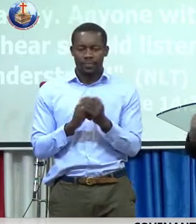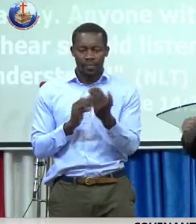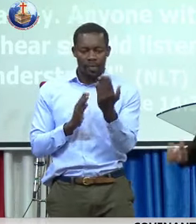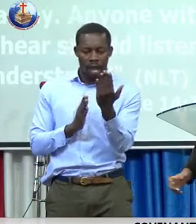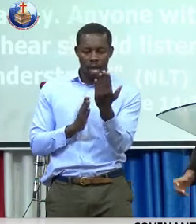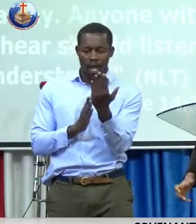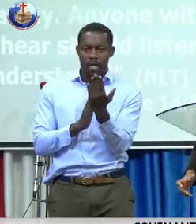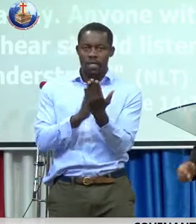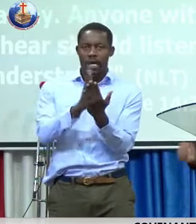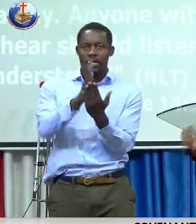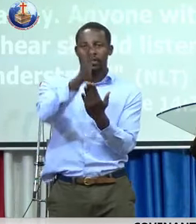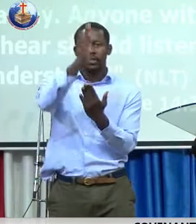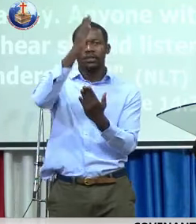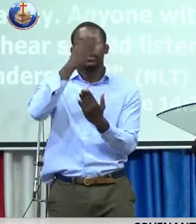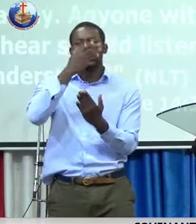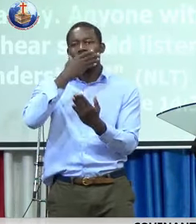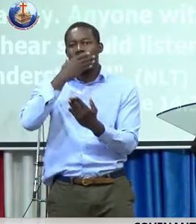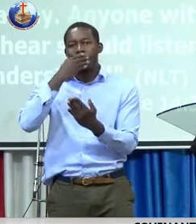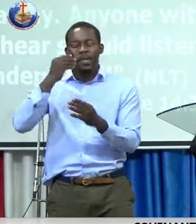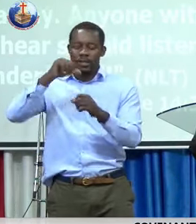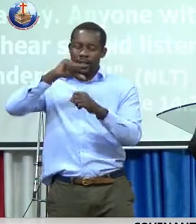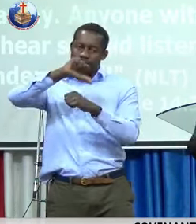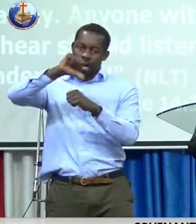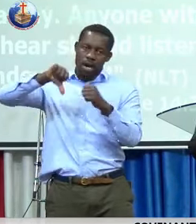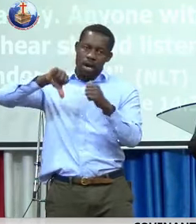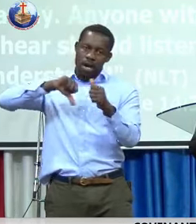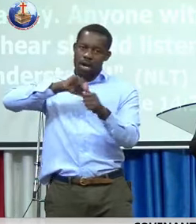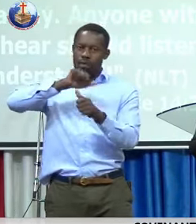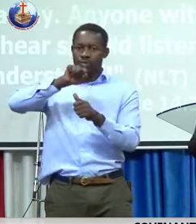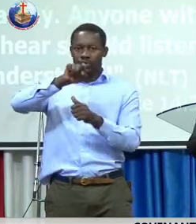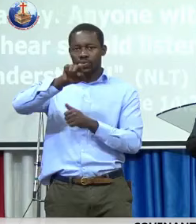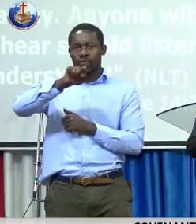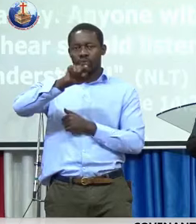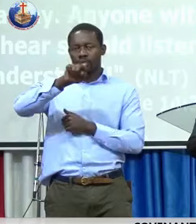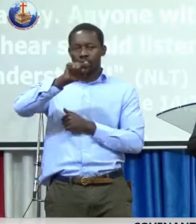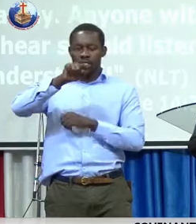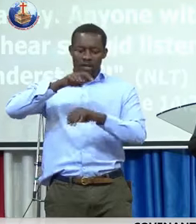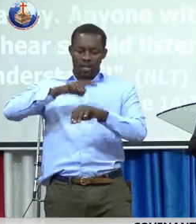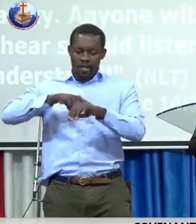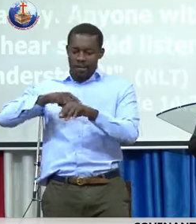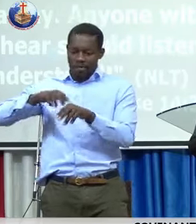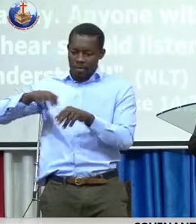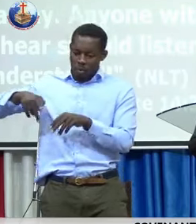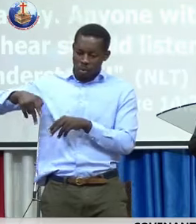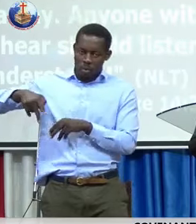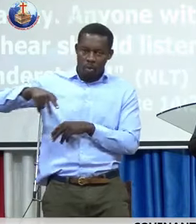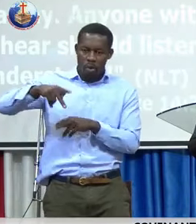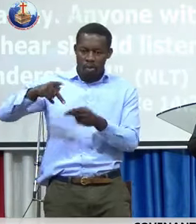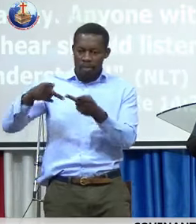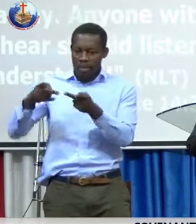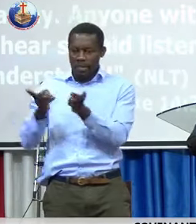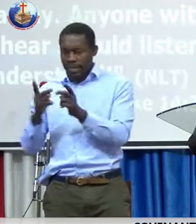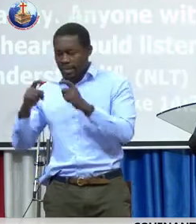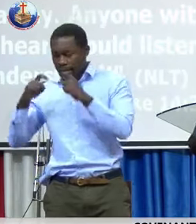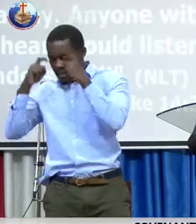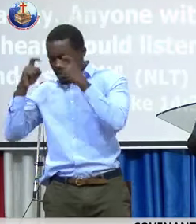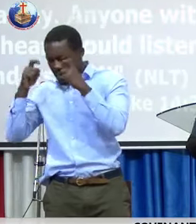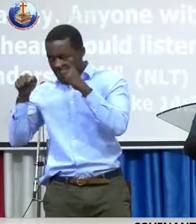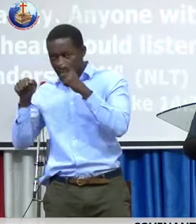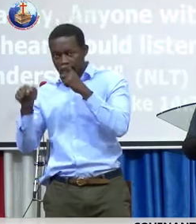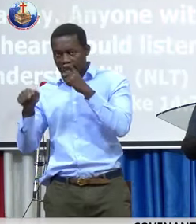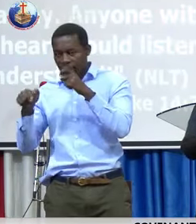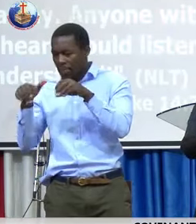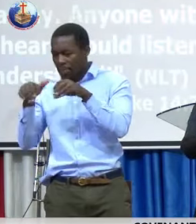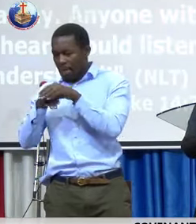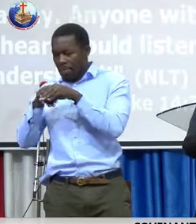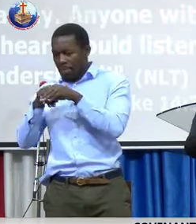be surrounding us. Haki inafaa kutuzunguka. Whenever we walk into a place where there is sin, the people should feel uncomfortable. Wakati